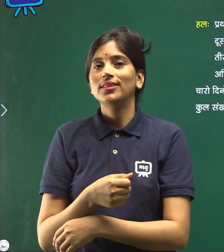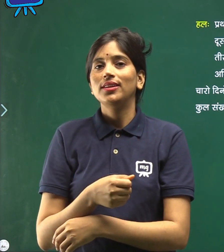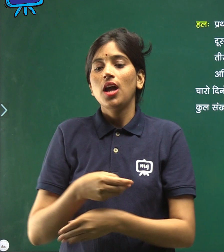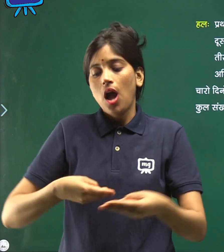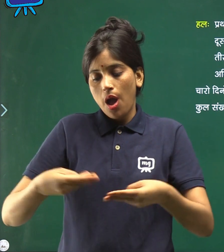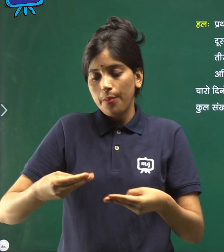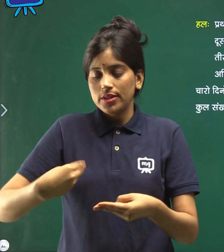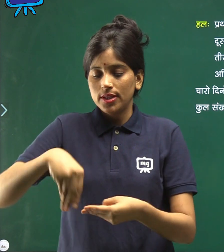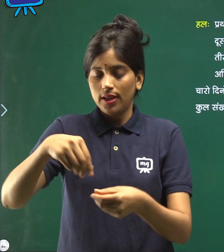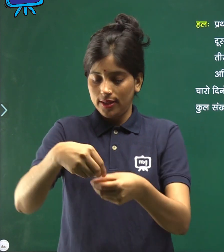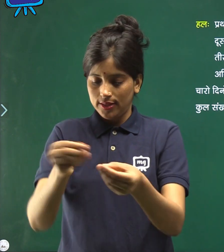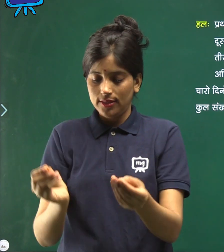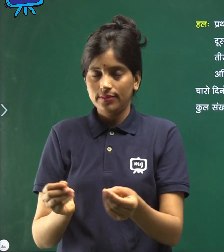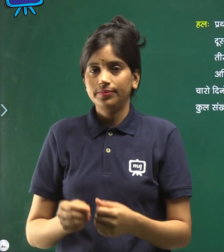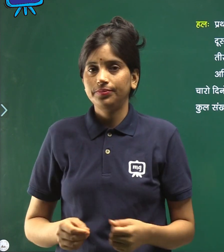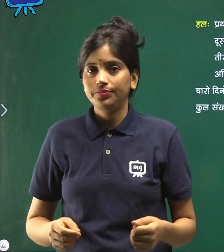बेचे गए टिकट